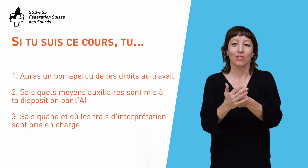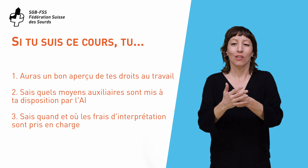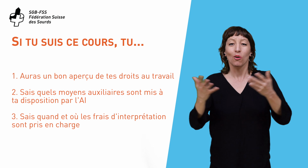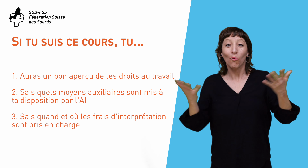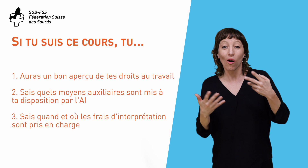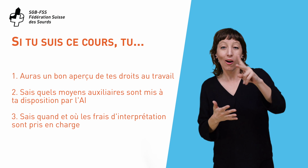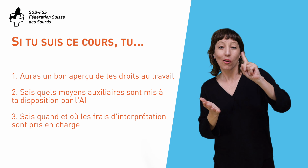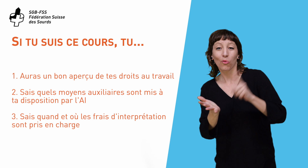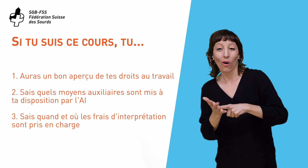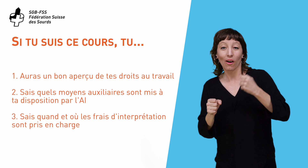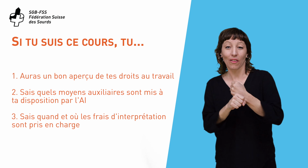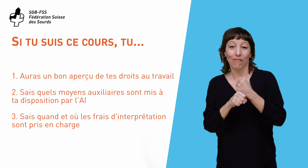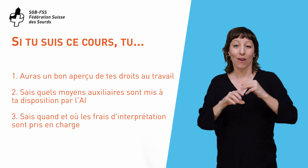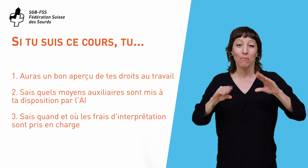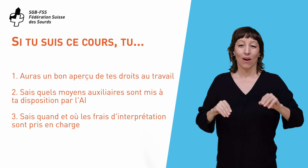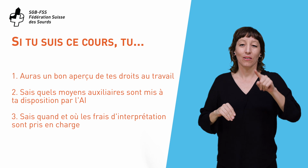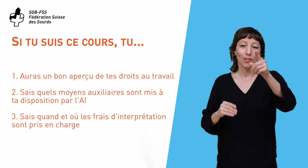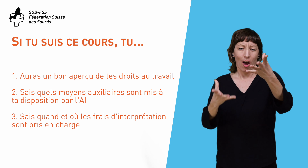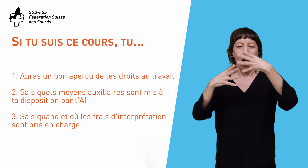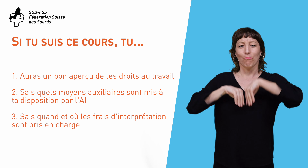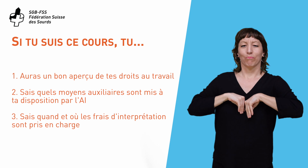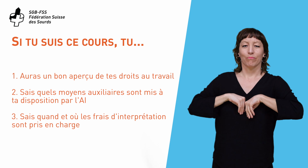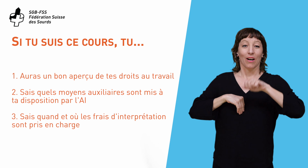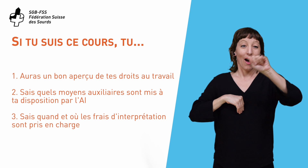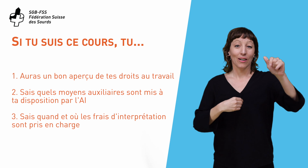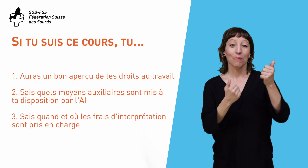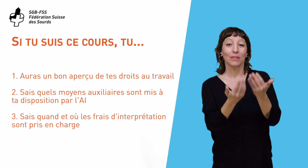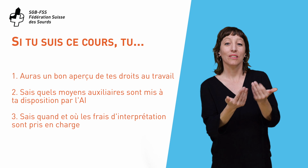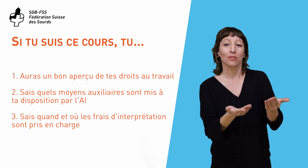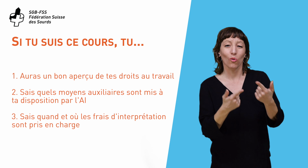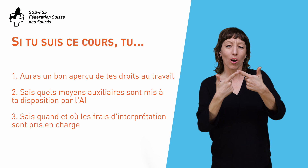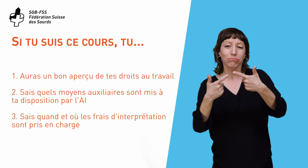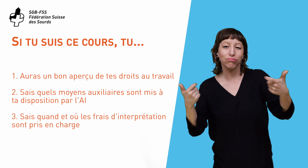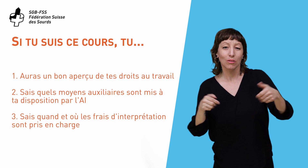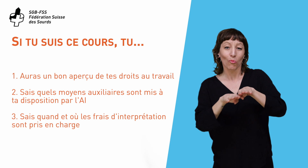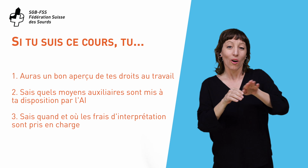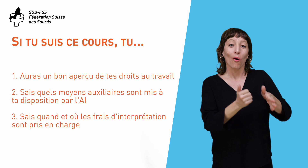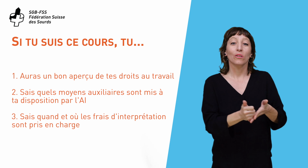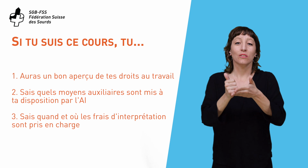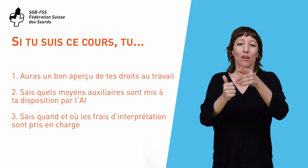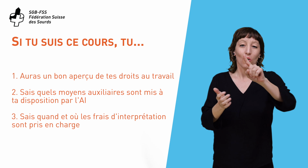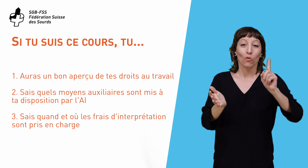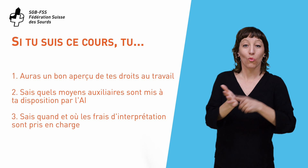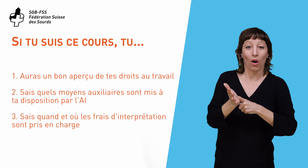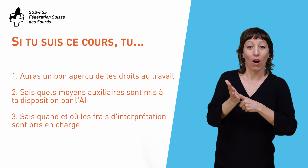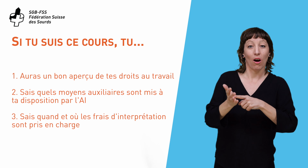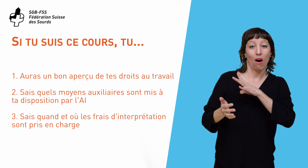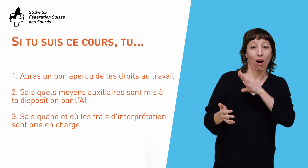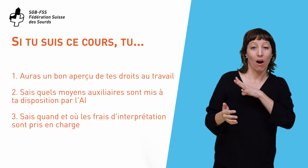tes droits au travail, quels sont les moyens auxiliaires mis à ta disposition par l'AI et comment